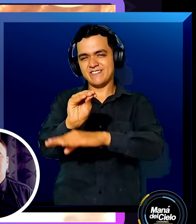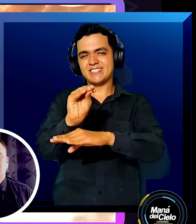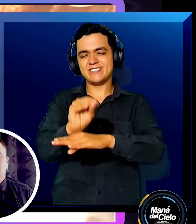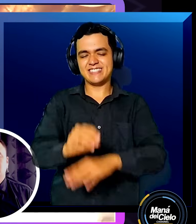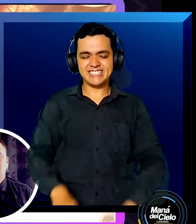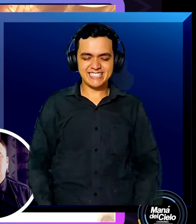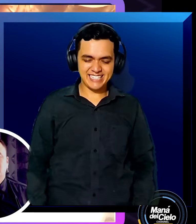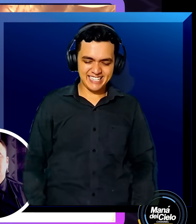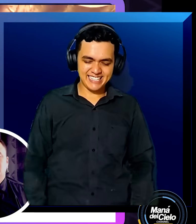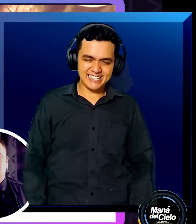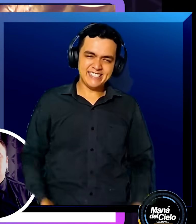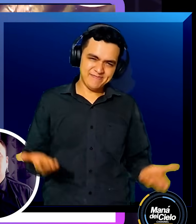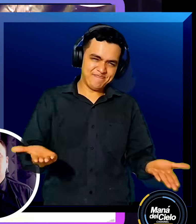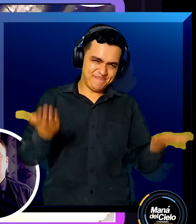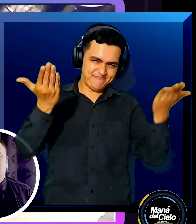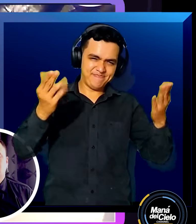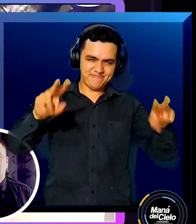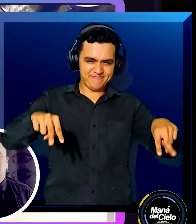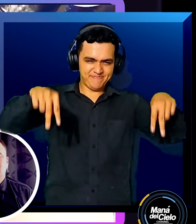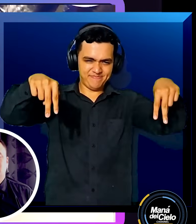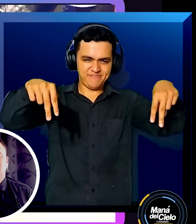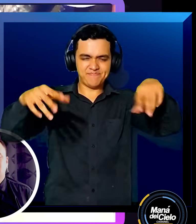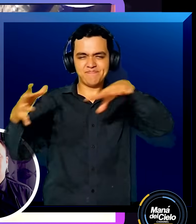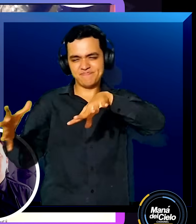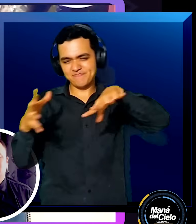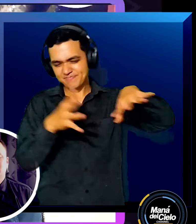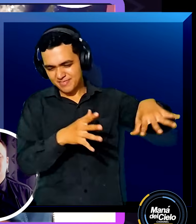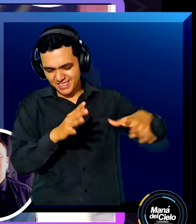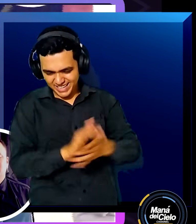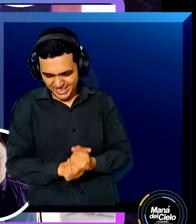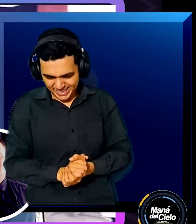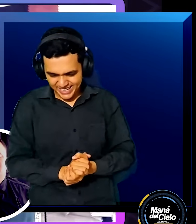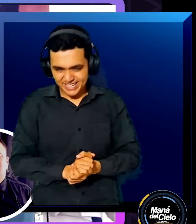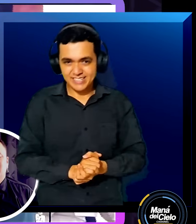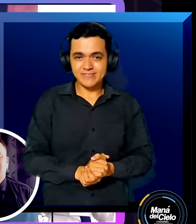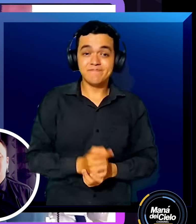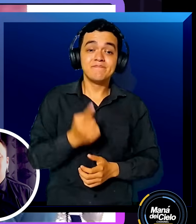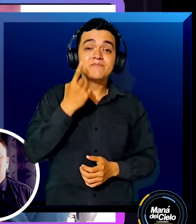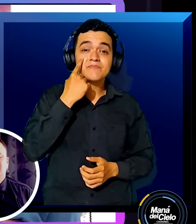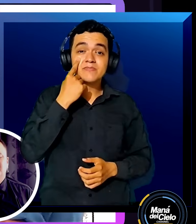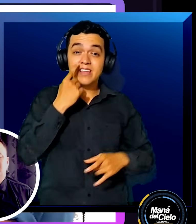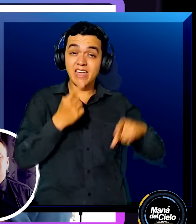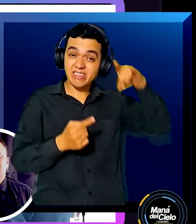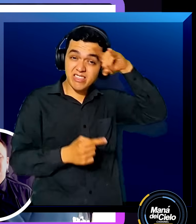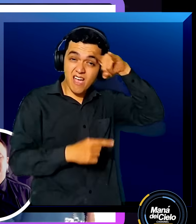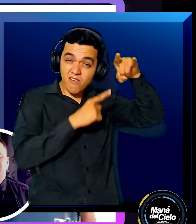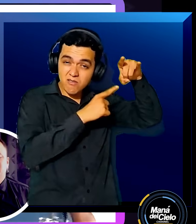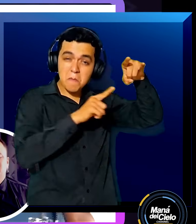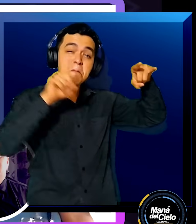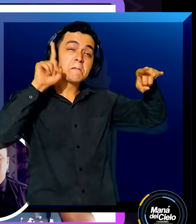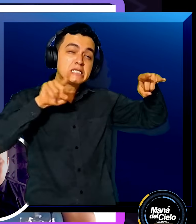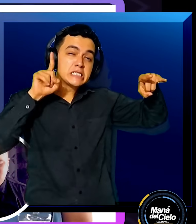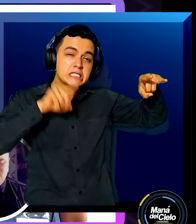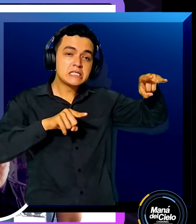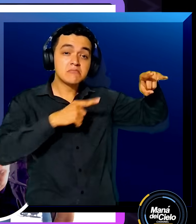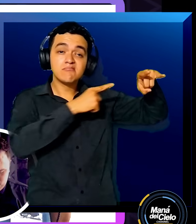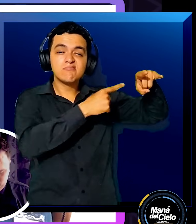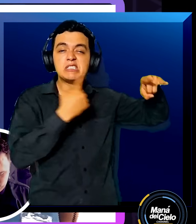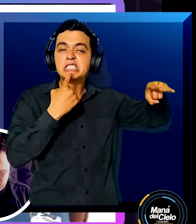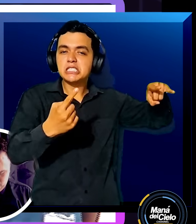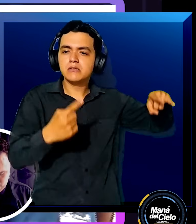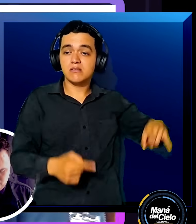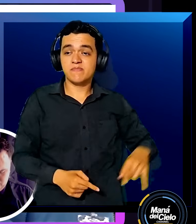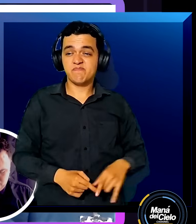no hay oración. Eso es. Dígale, Señor, dame estrategias de oración. Dígale, Señor, de